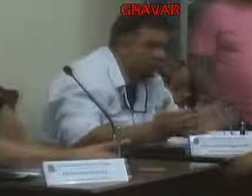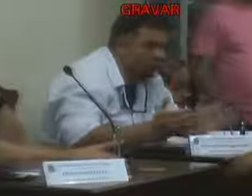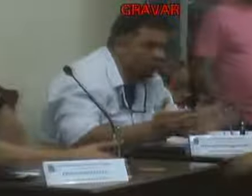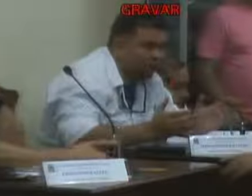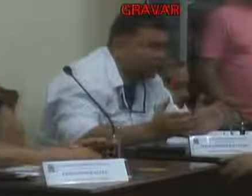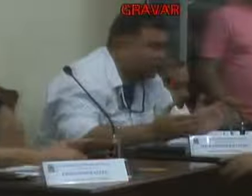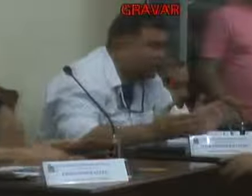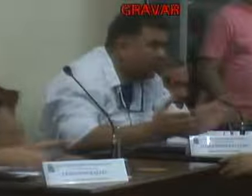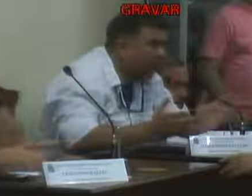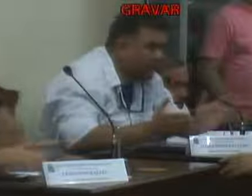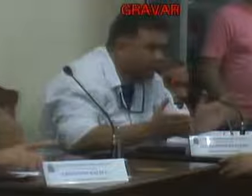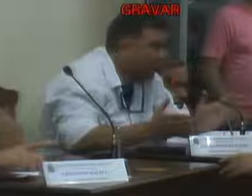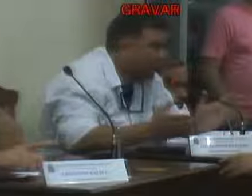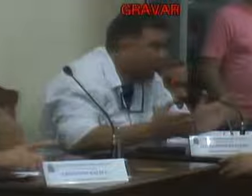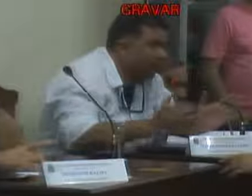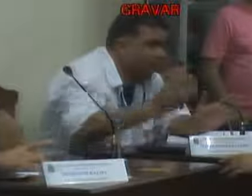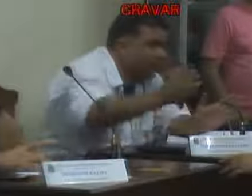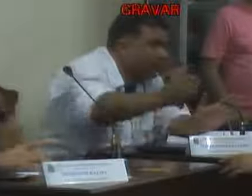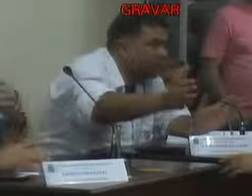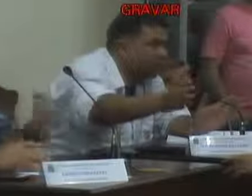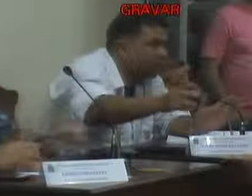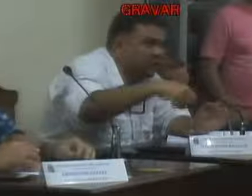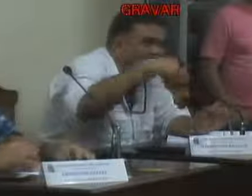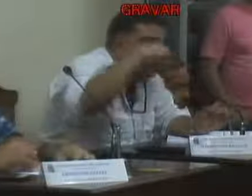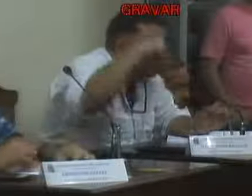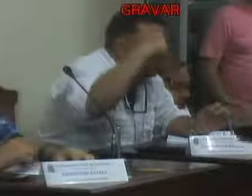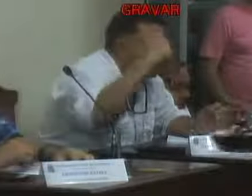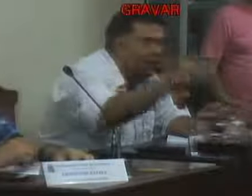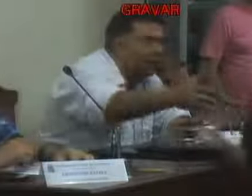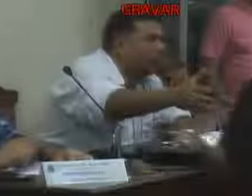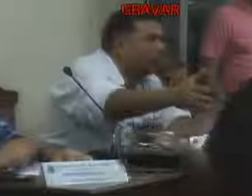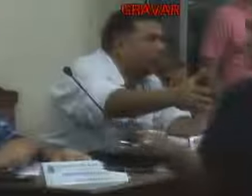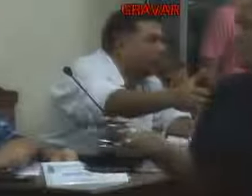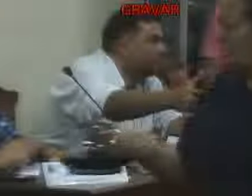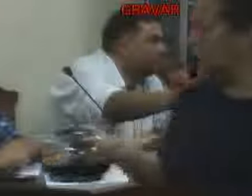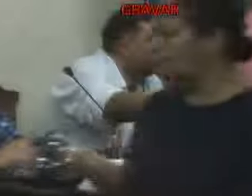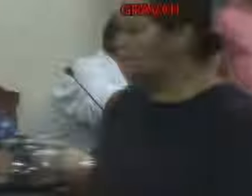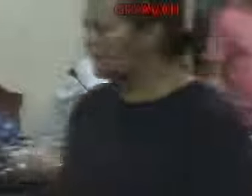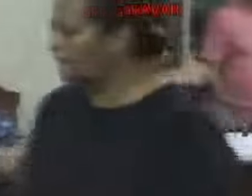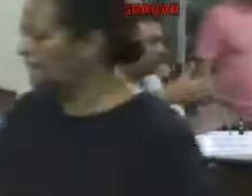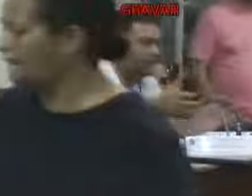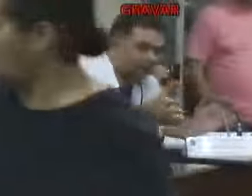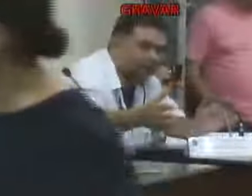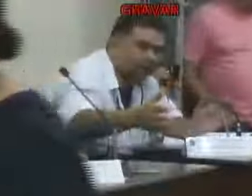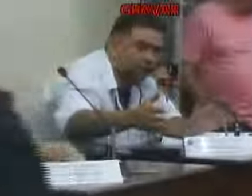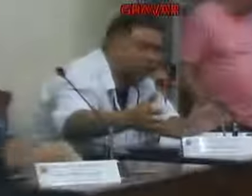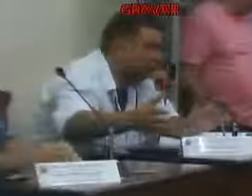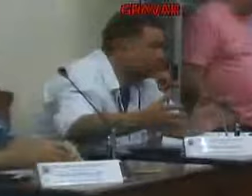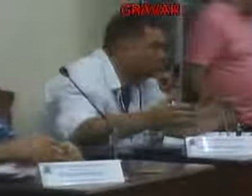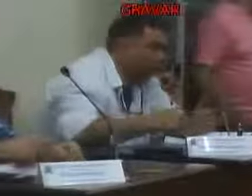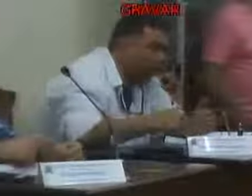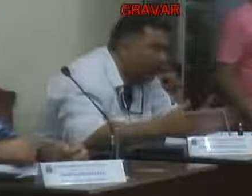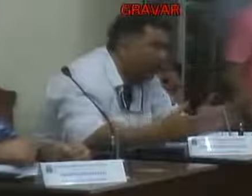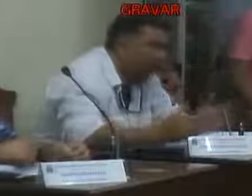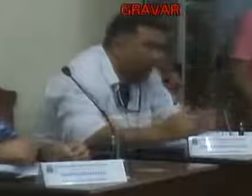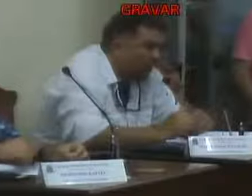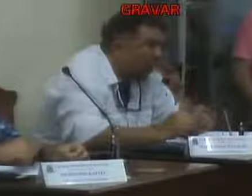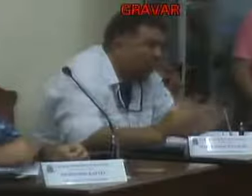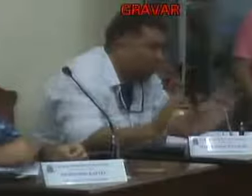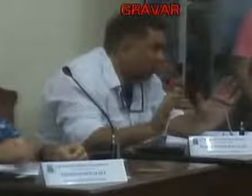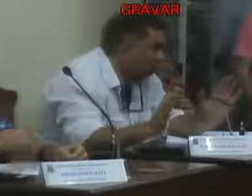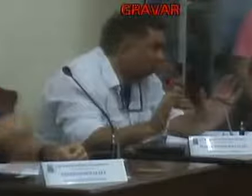100 UFIVAs, deveria ser 10 UFIVAs, erraram, colocaram 0 a mais. Pode alegar que houve erro aí na impressão do decreto, tá? Um